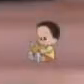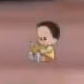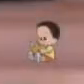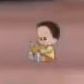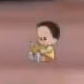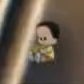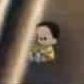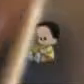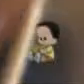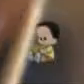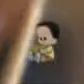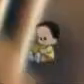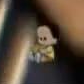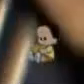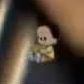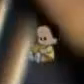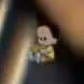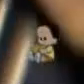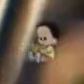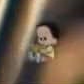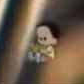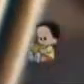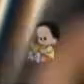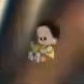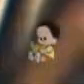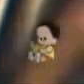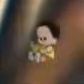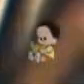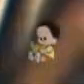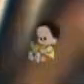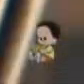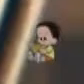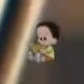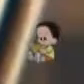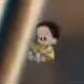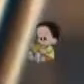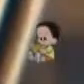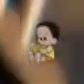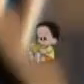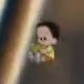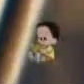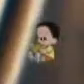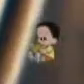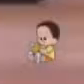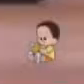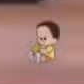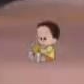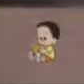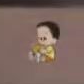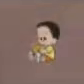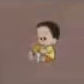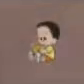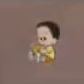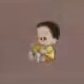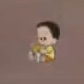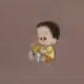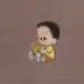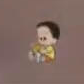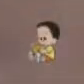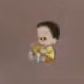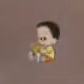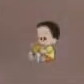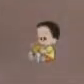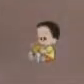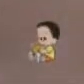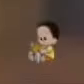a cabeça e olha o seu corpo. A mulher olha tristemente para a escola e para ele. Ian está com a cabeça baixa e triste. Olha para